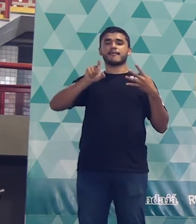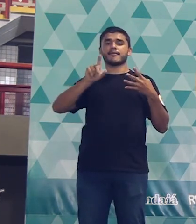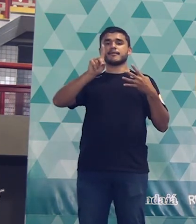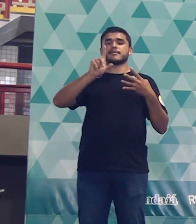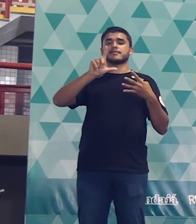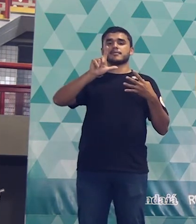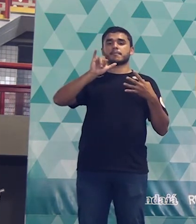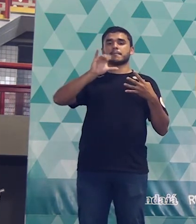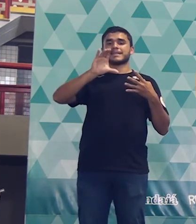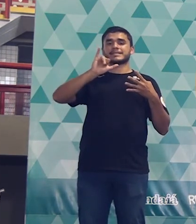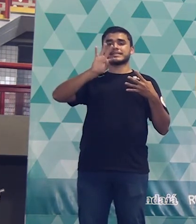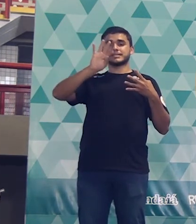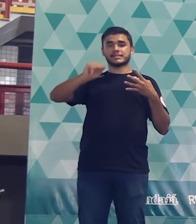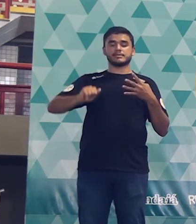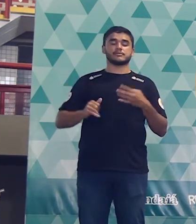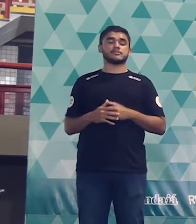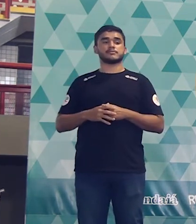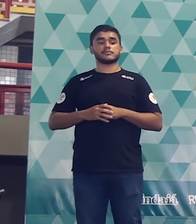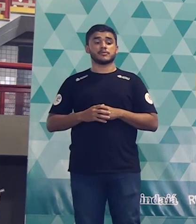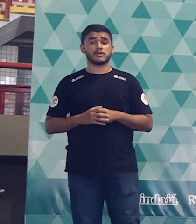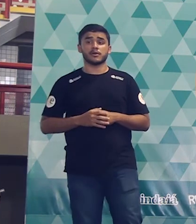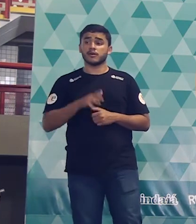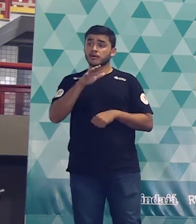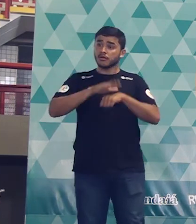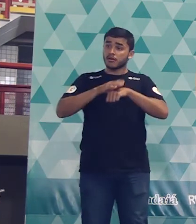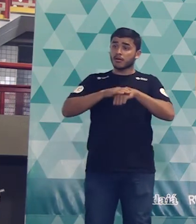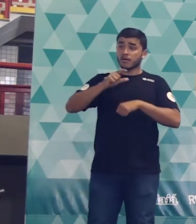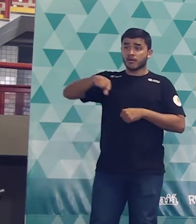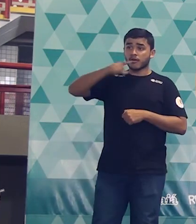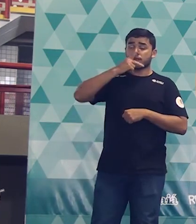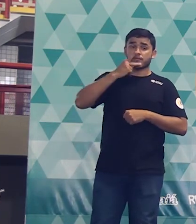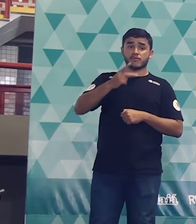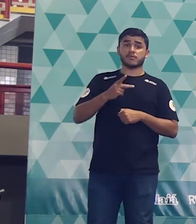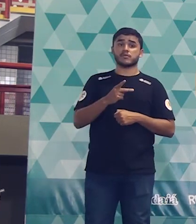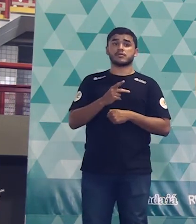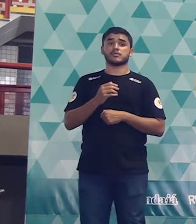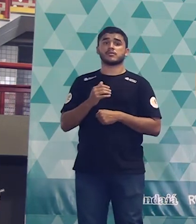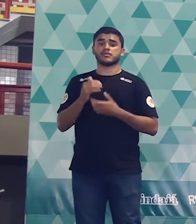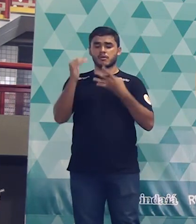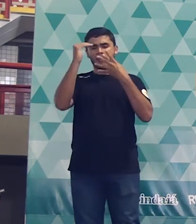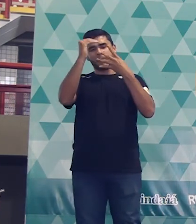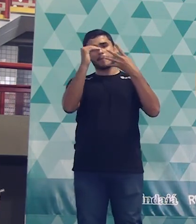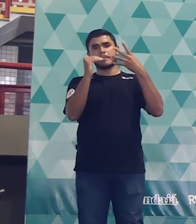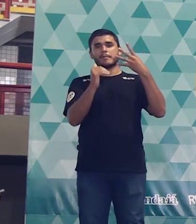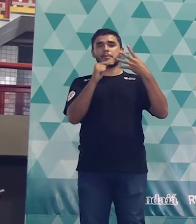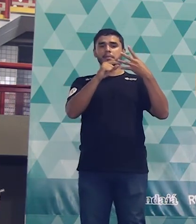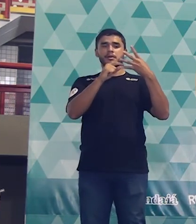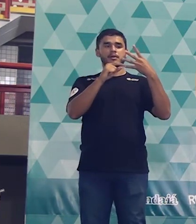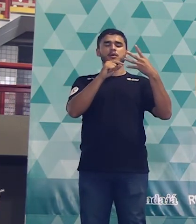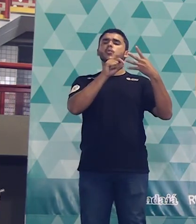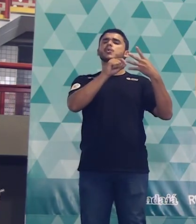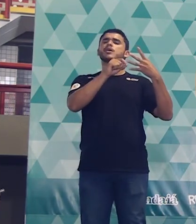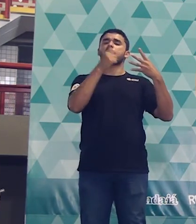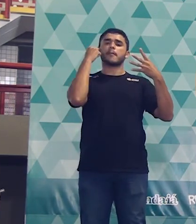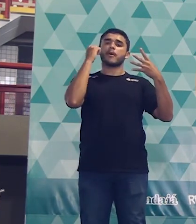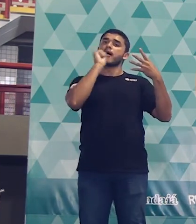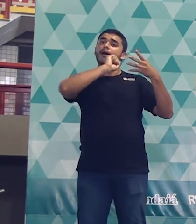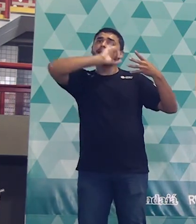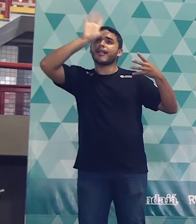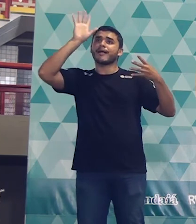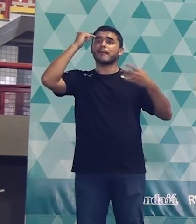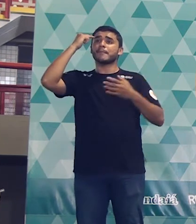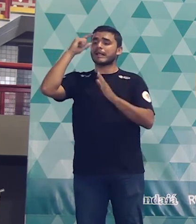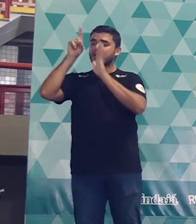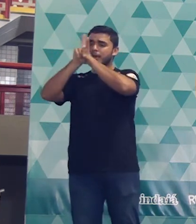explícitas. Deixa eu dar uma dica a você: não erre questão com informação explícita, certo? Você sabia que